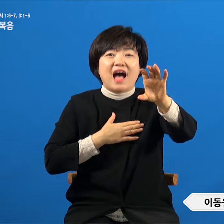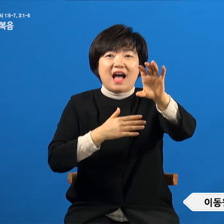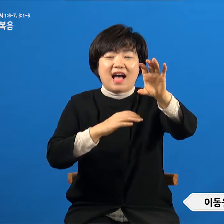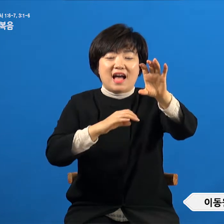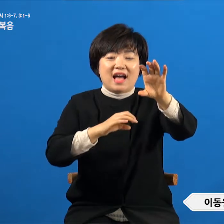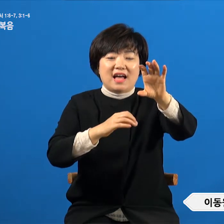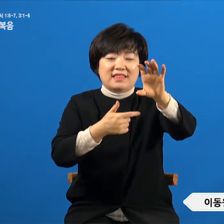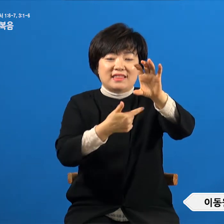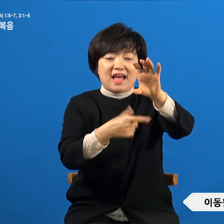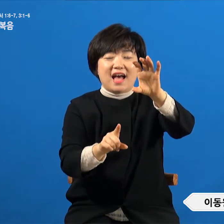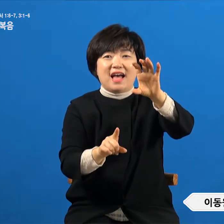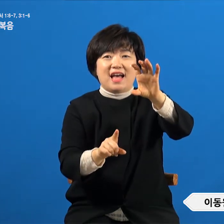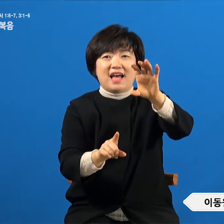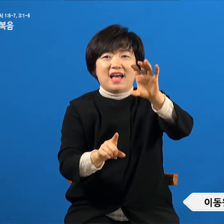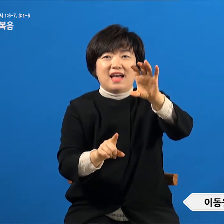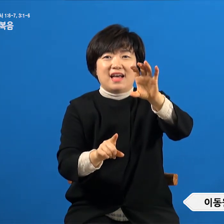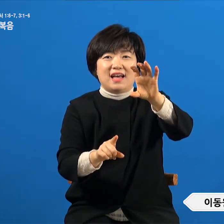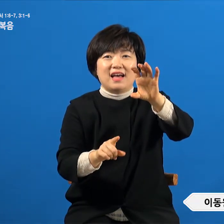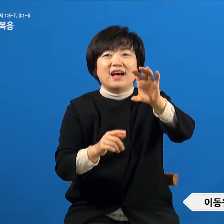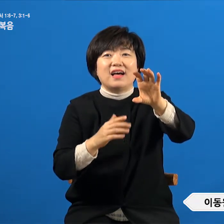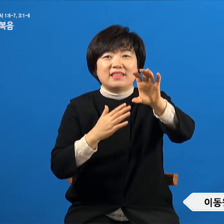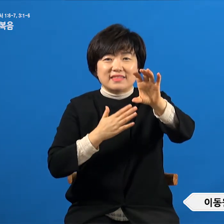의,